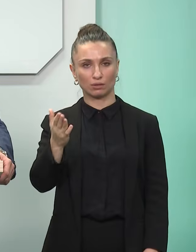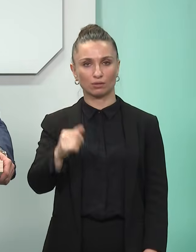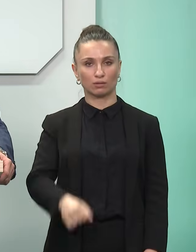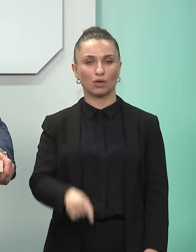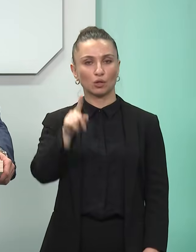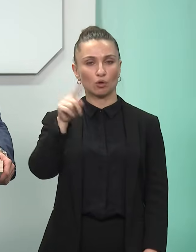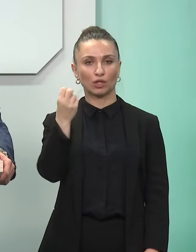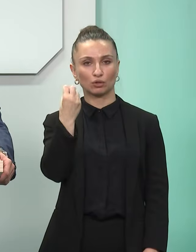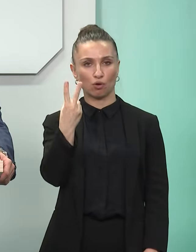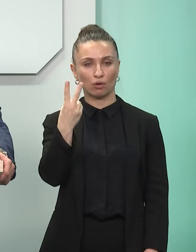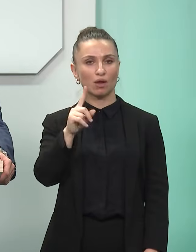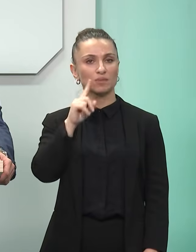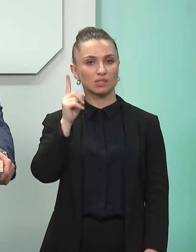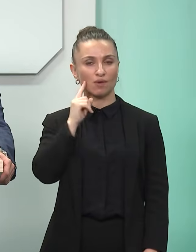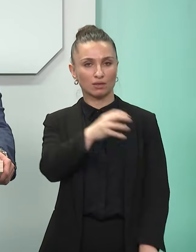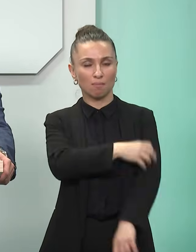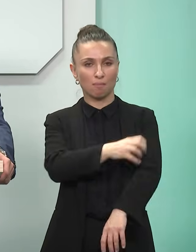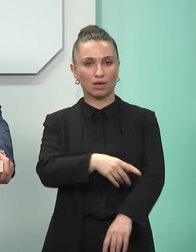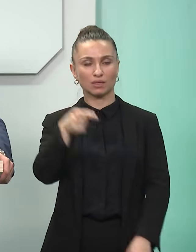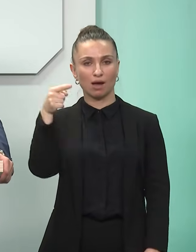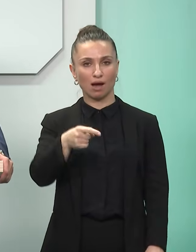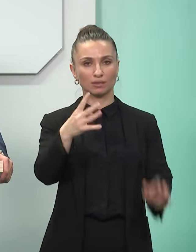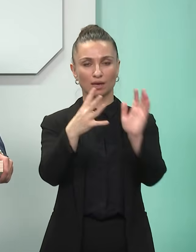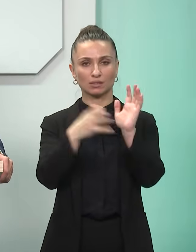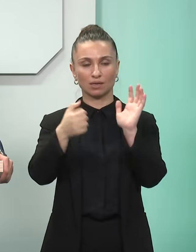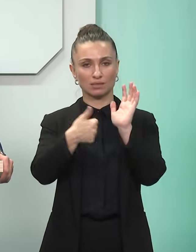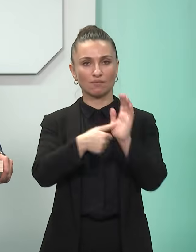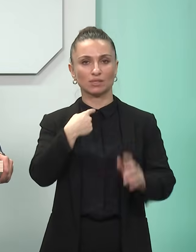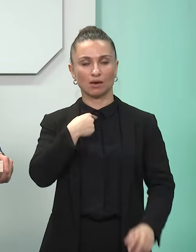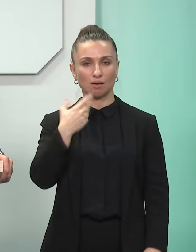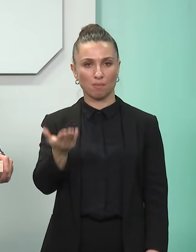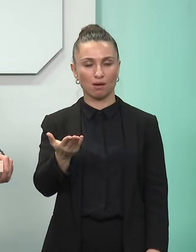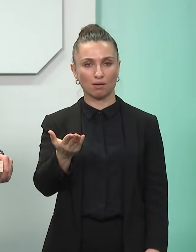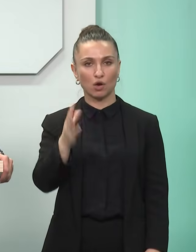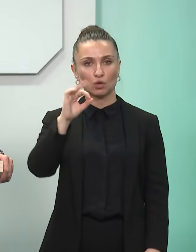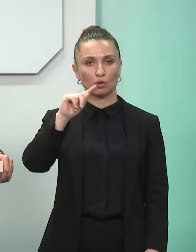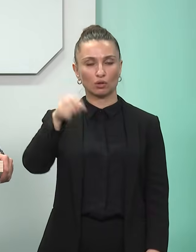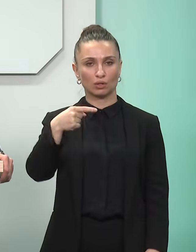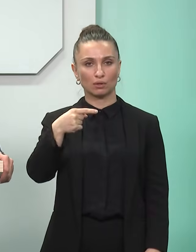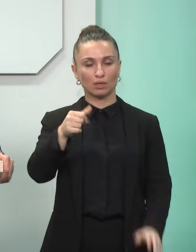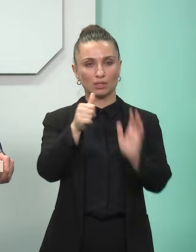0,31%. ნომერი 12 მწვანეთა პარტია 1906 ხმა